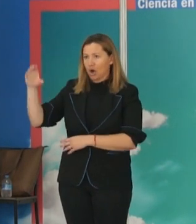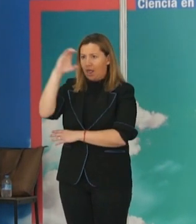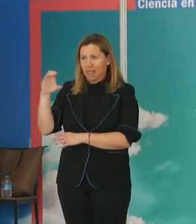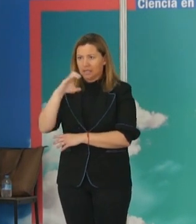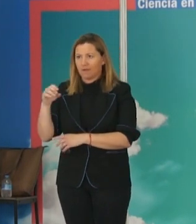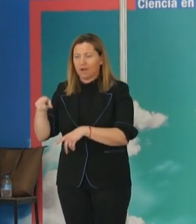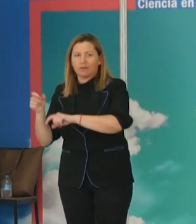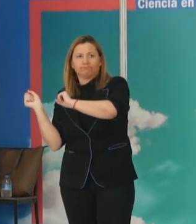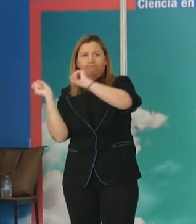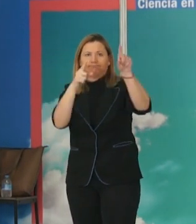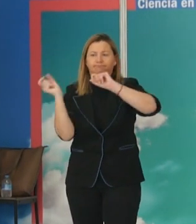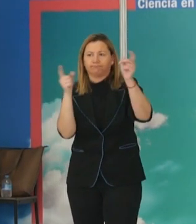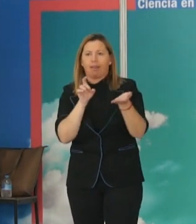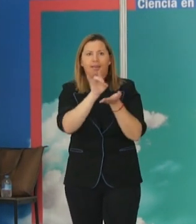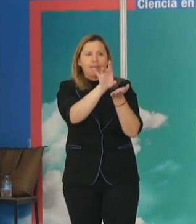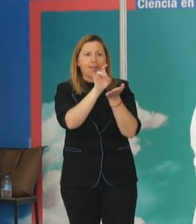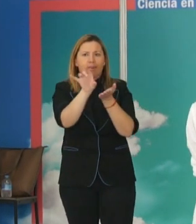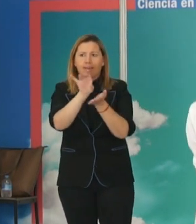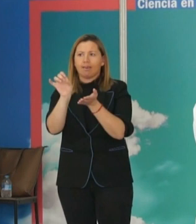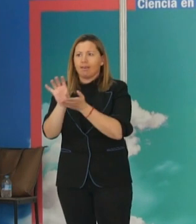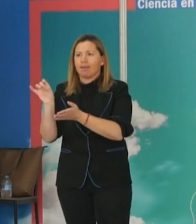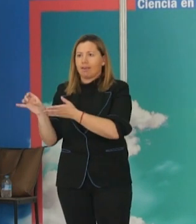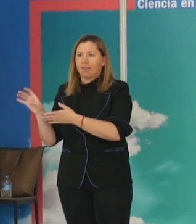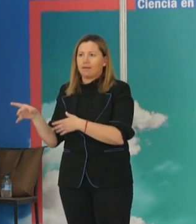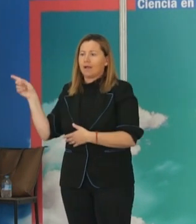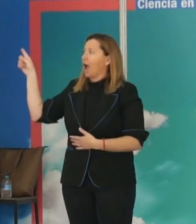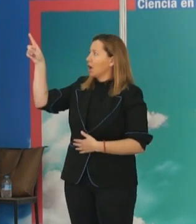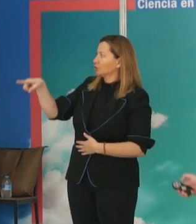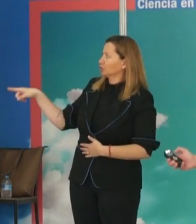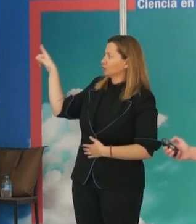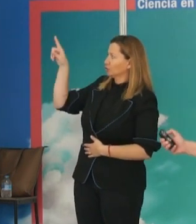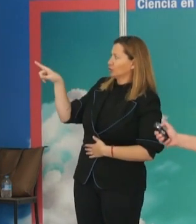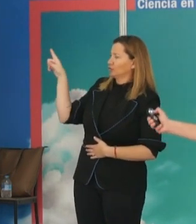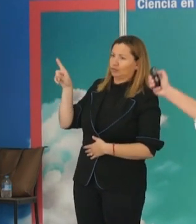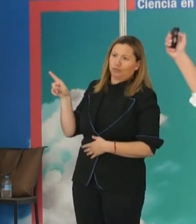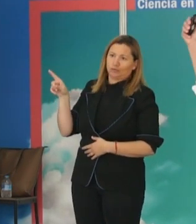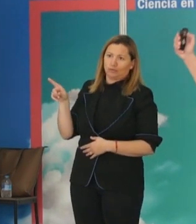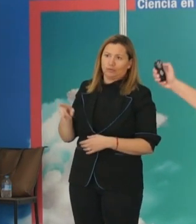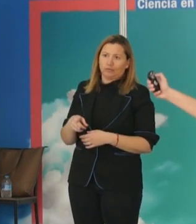Hauser, Emilio Herrera, Pedro Carrasco y Blas Cabrera.